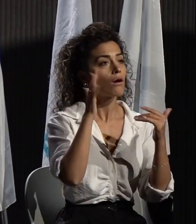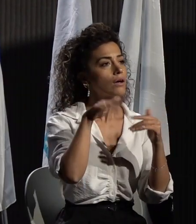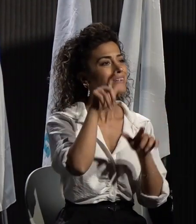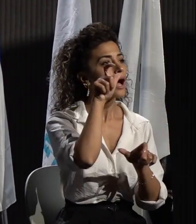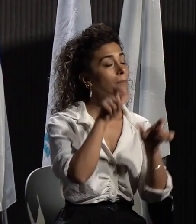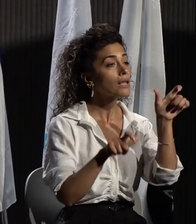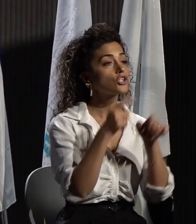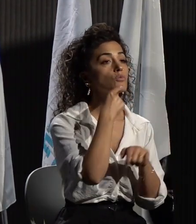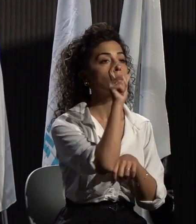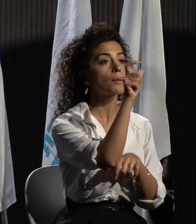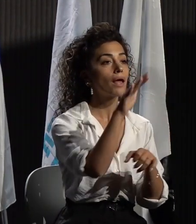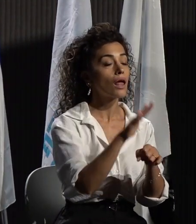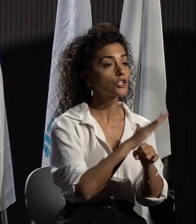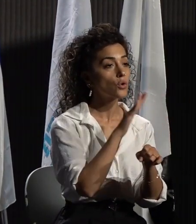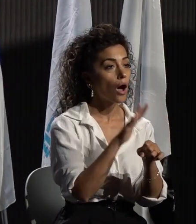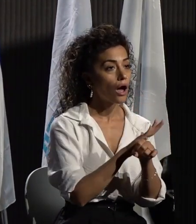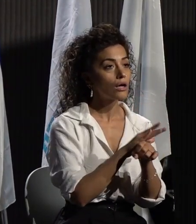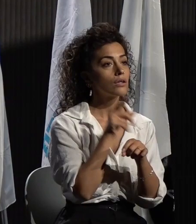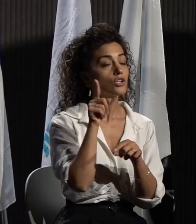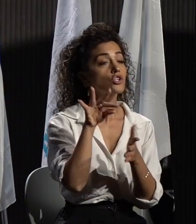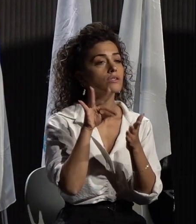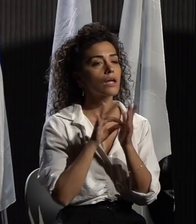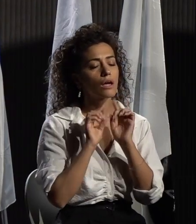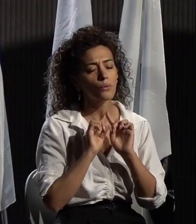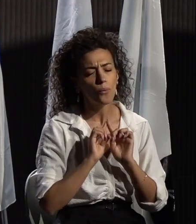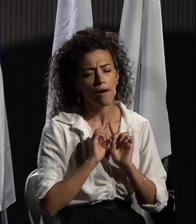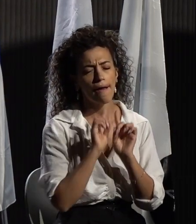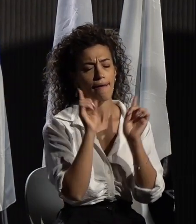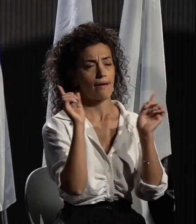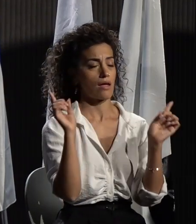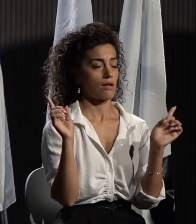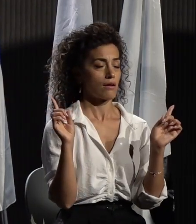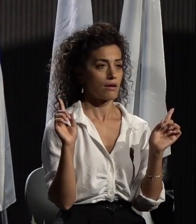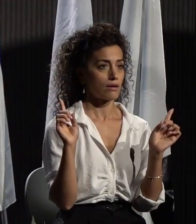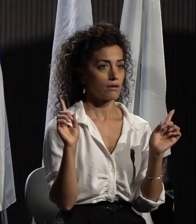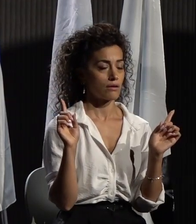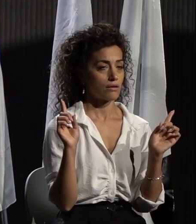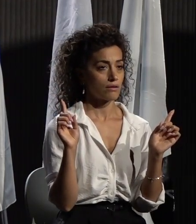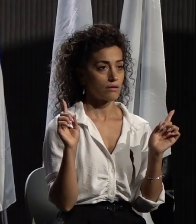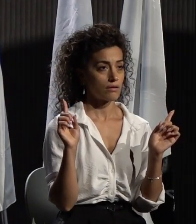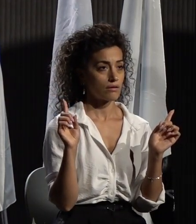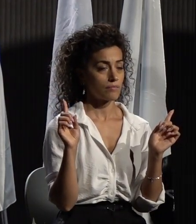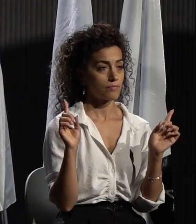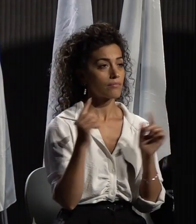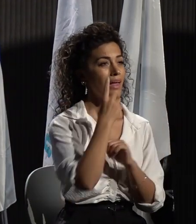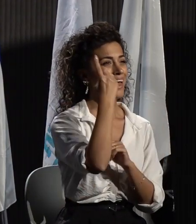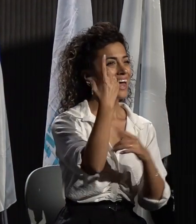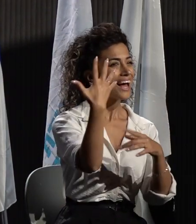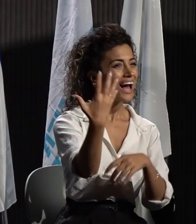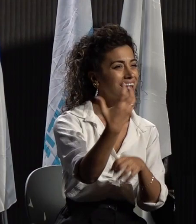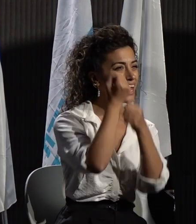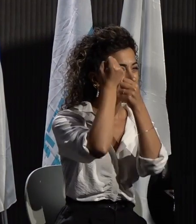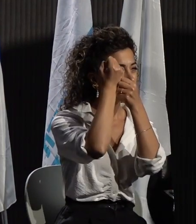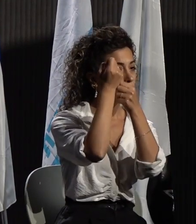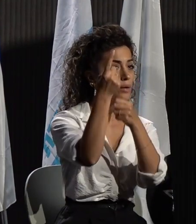שנוקטים במילה שואה, שמדובר באירוע אחר לגמרי בהיקפו. אחד הניצולים עשה